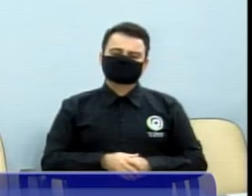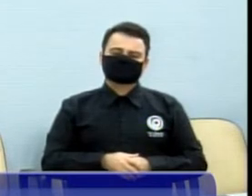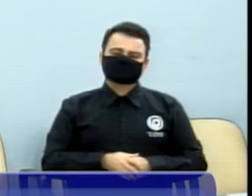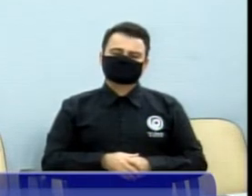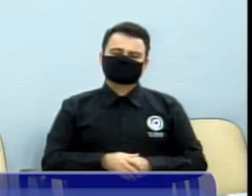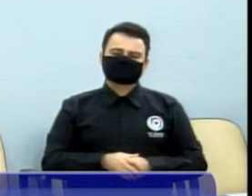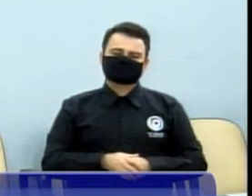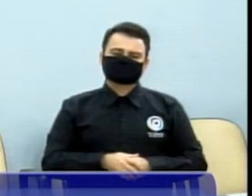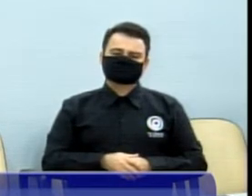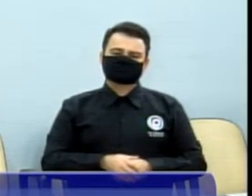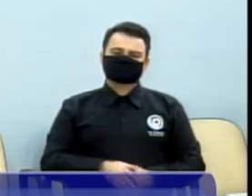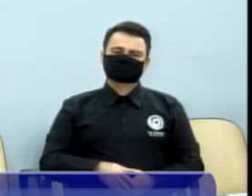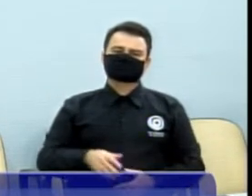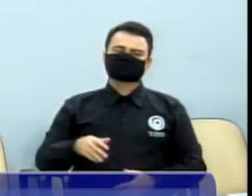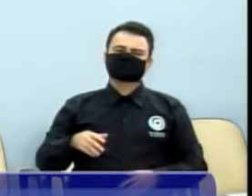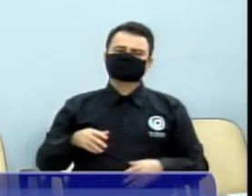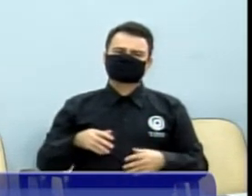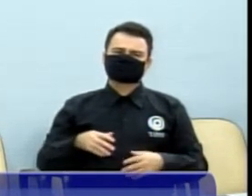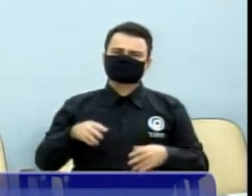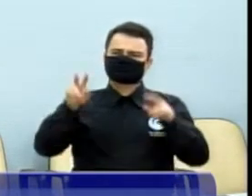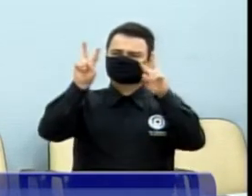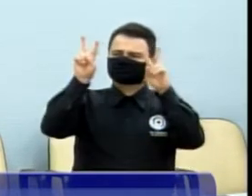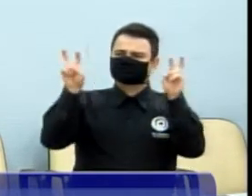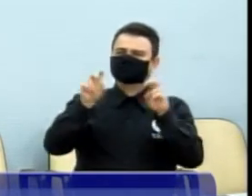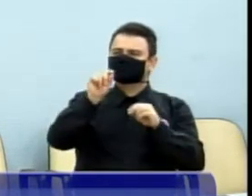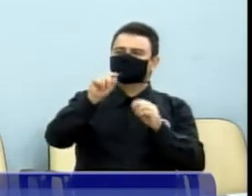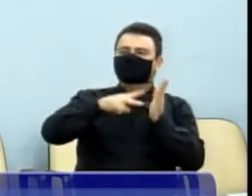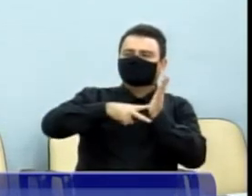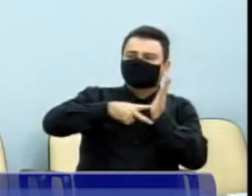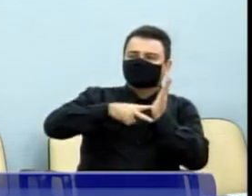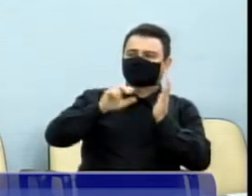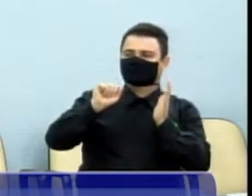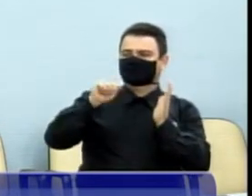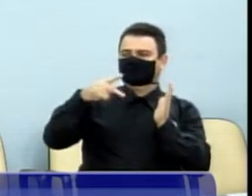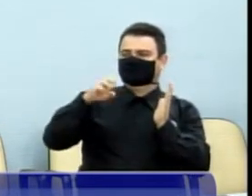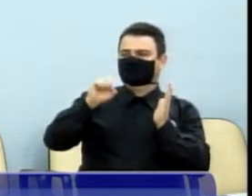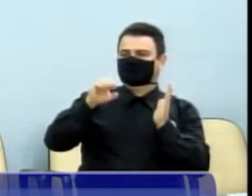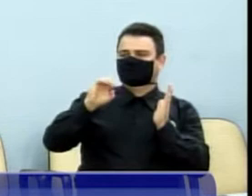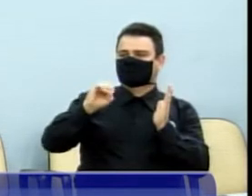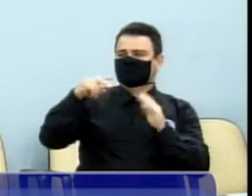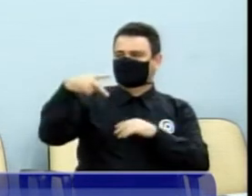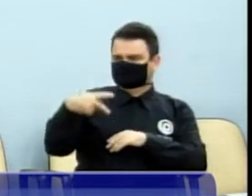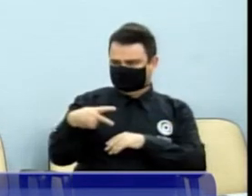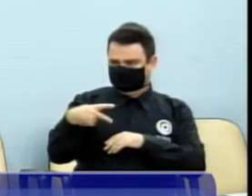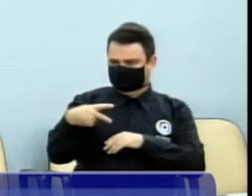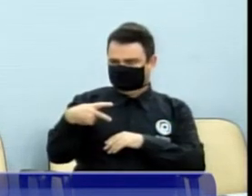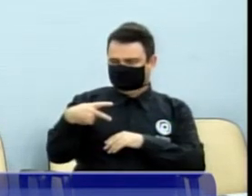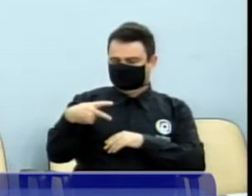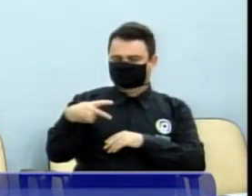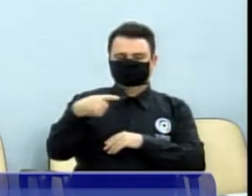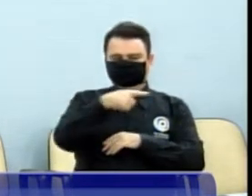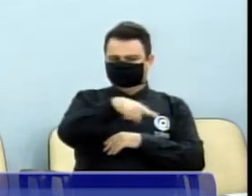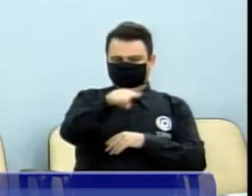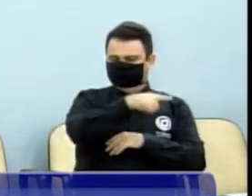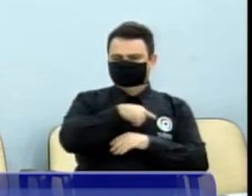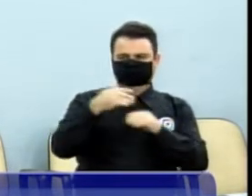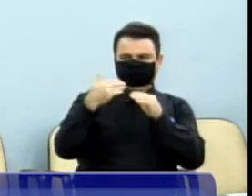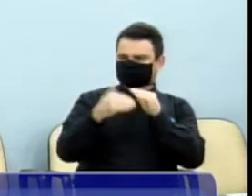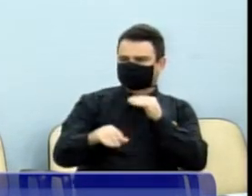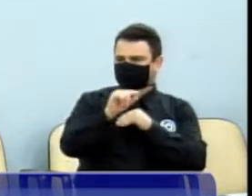e da ação movida para pela APEOESP contra é contra as escolas círculos militares